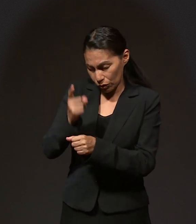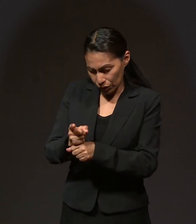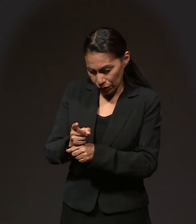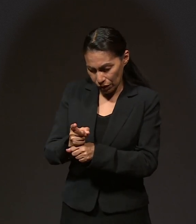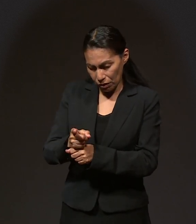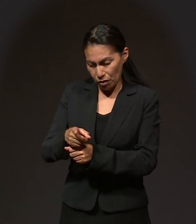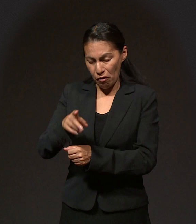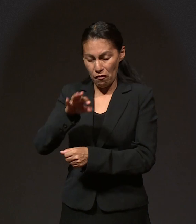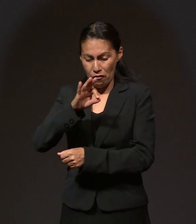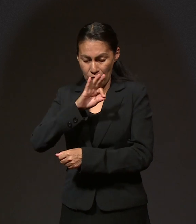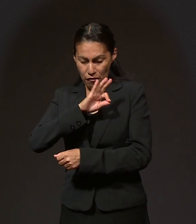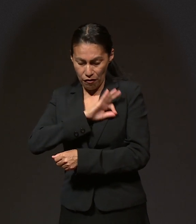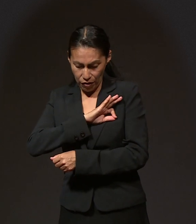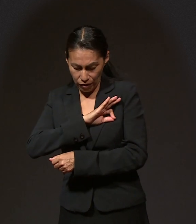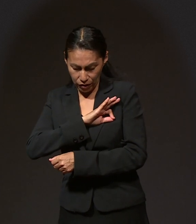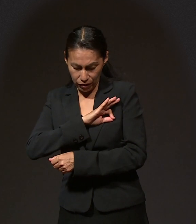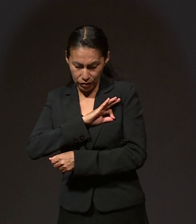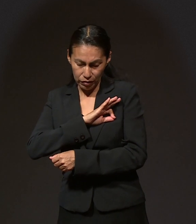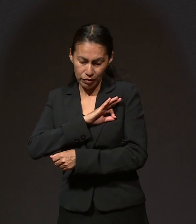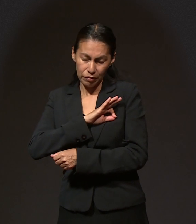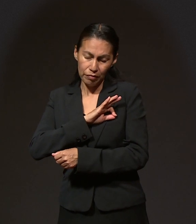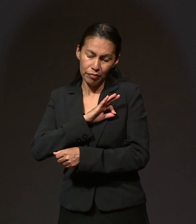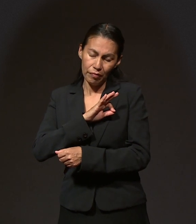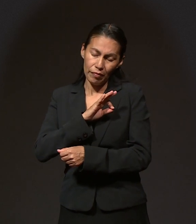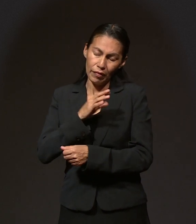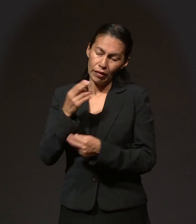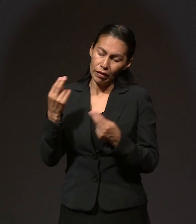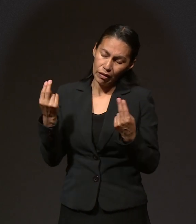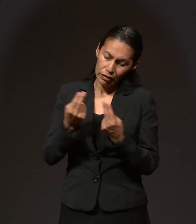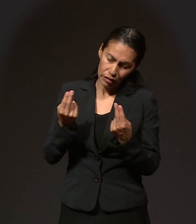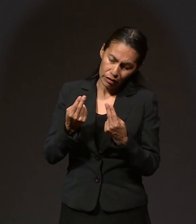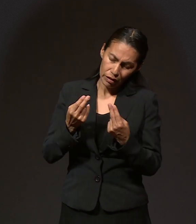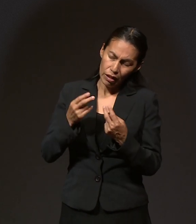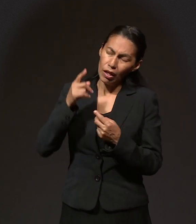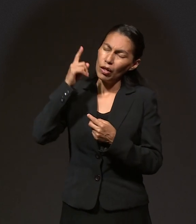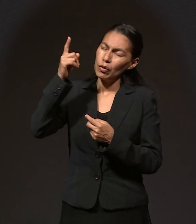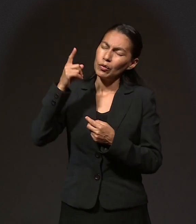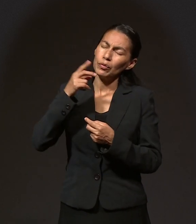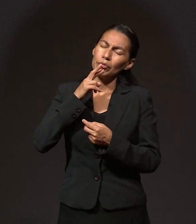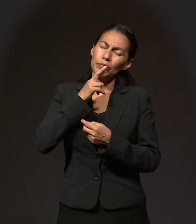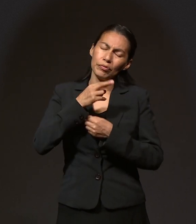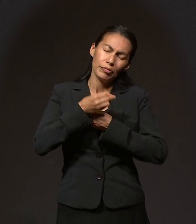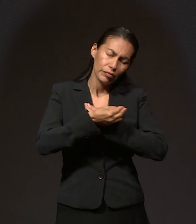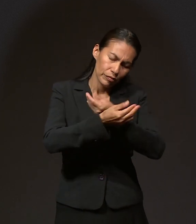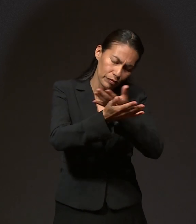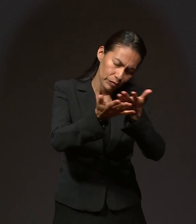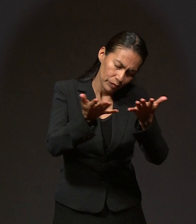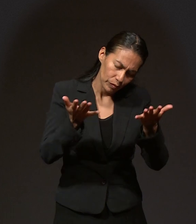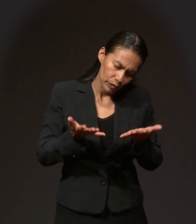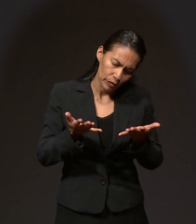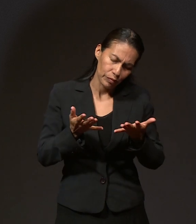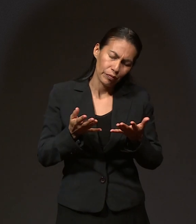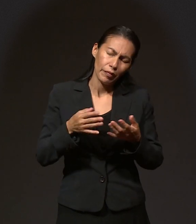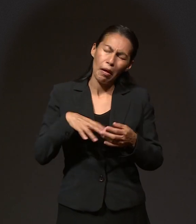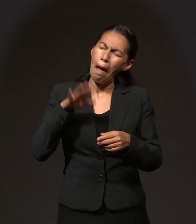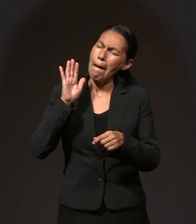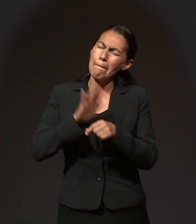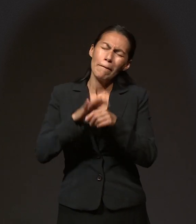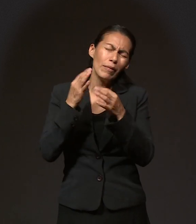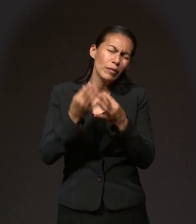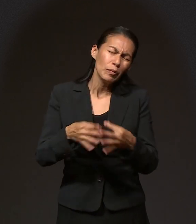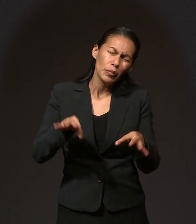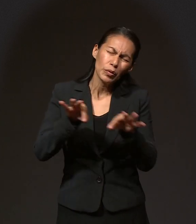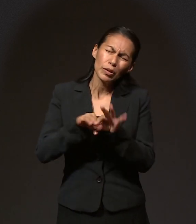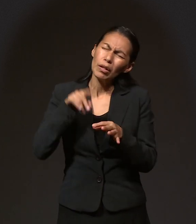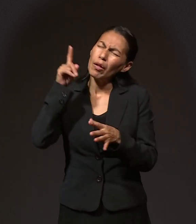contesta de acuerdo a la fe de cada uno, contesta de acuerdo a la necesidad de cada uno, pero sobre todo